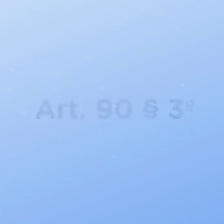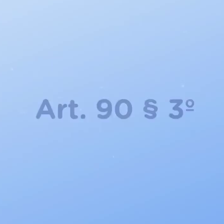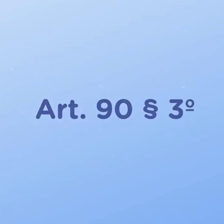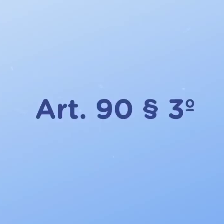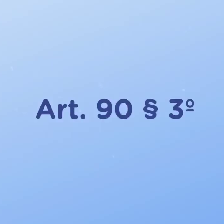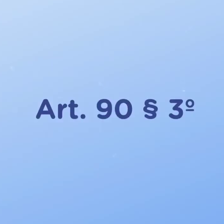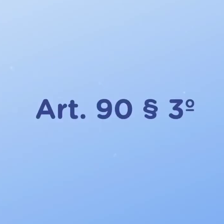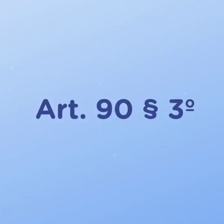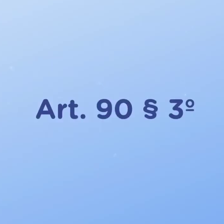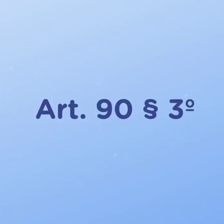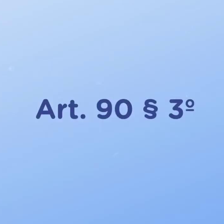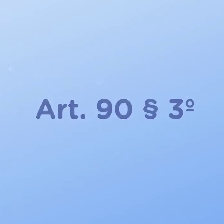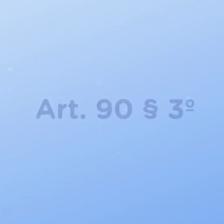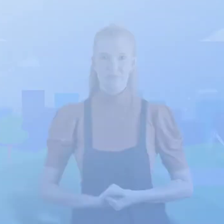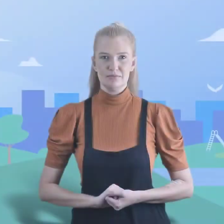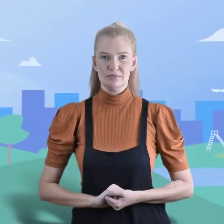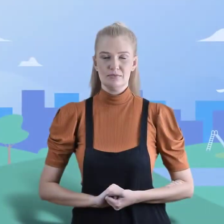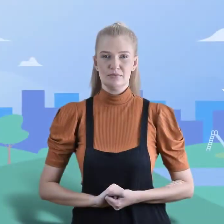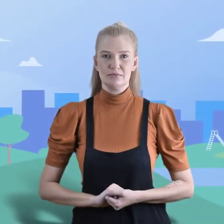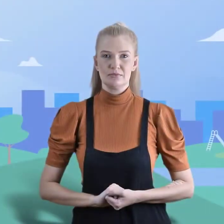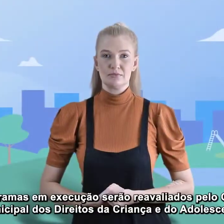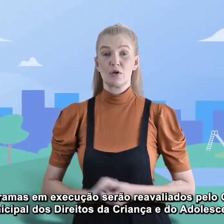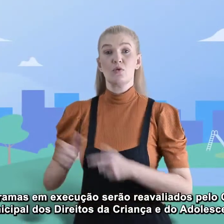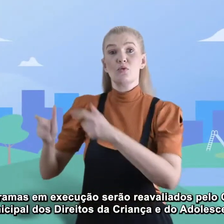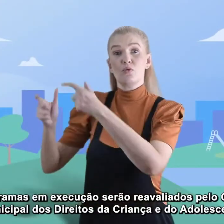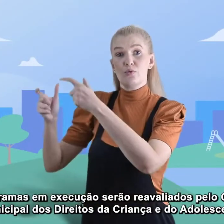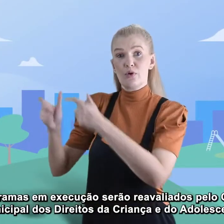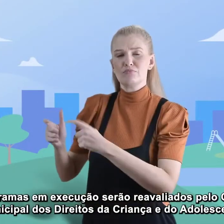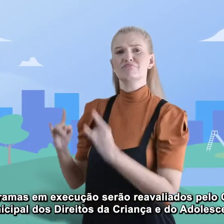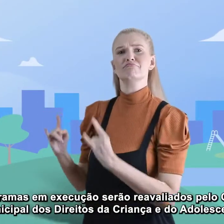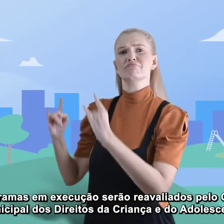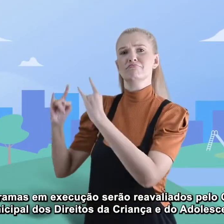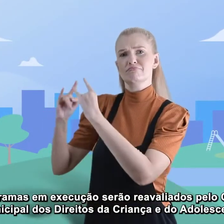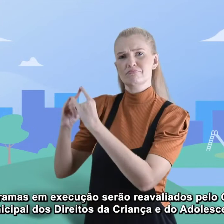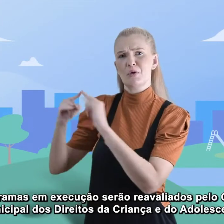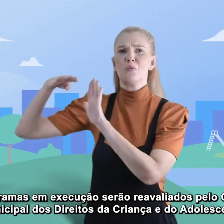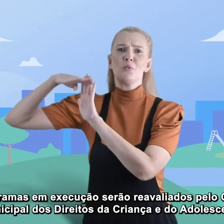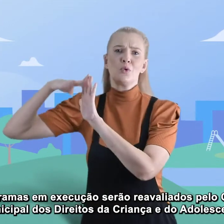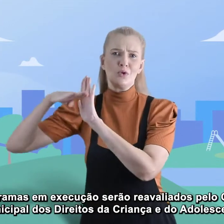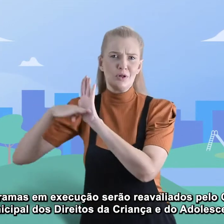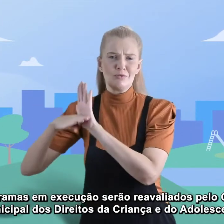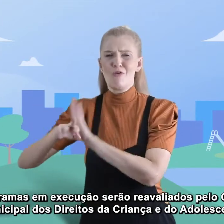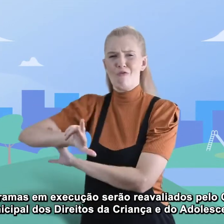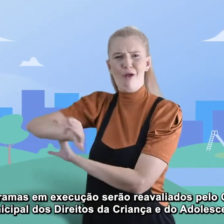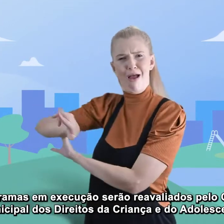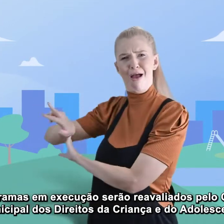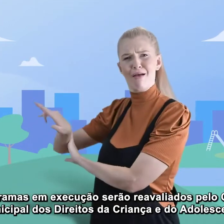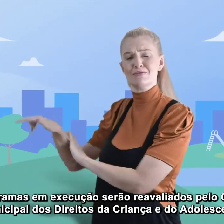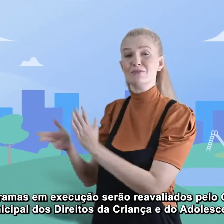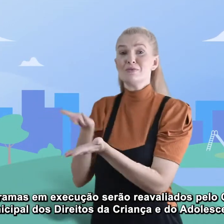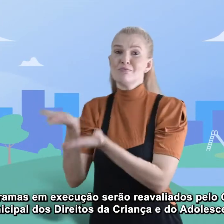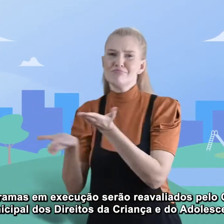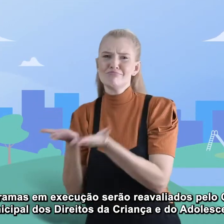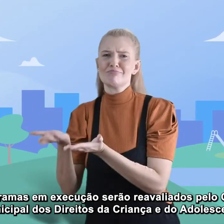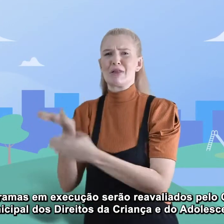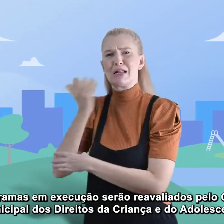Artigo 90, parágrafo 3º. Os programas em execução serão reavaliados pelo Conselho Municipal dos Direitos